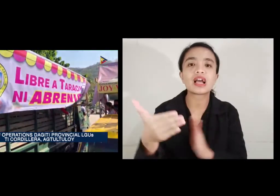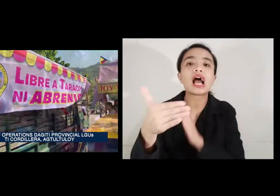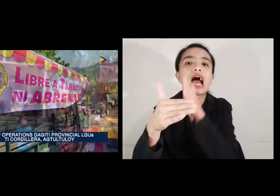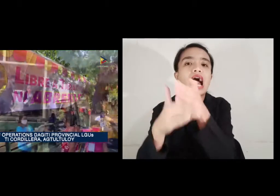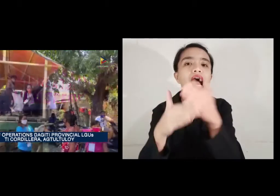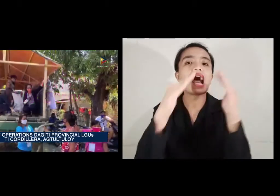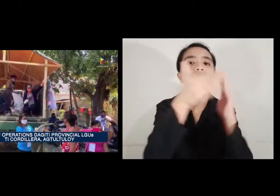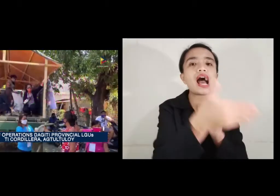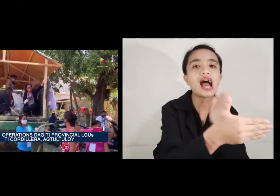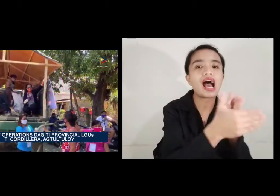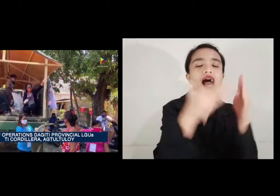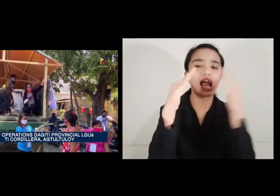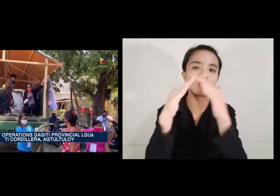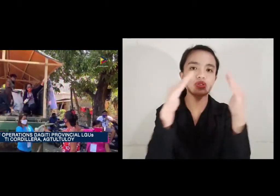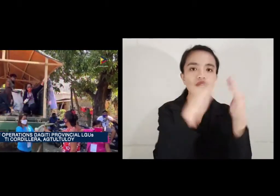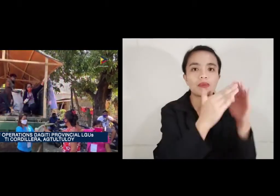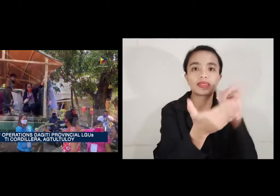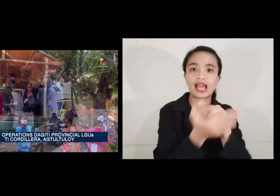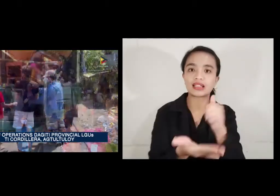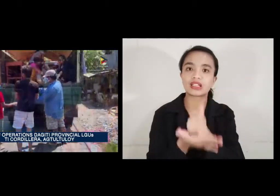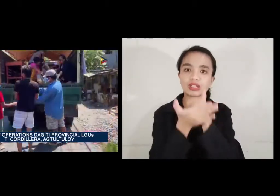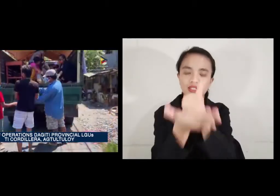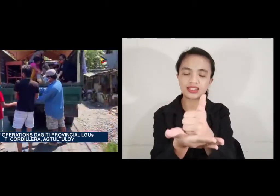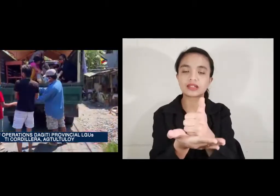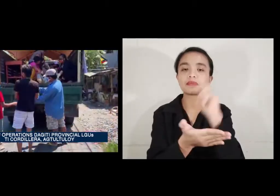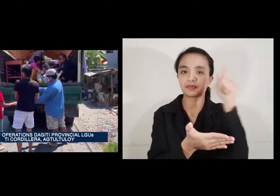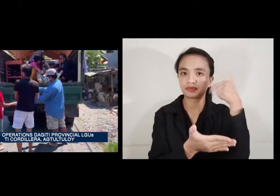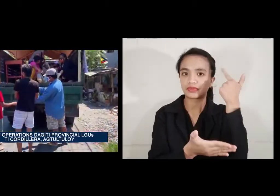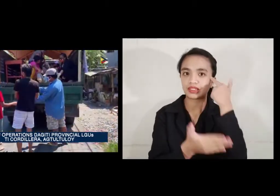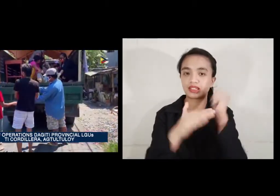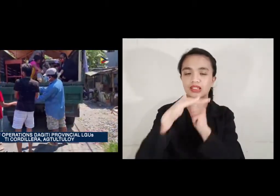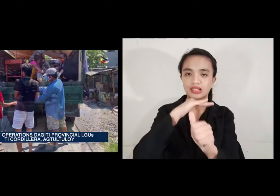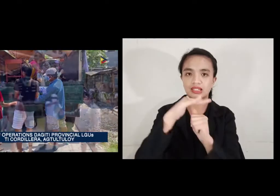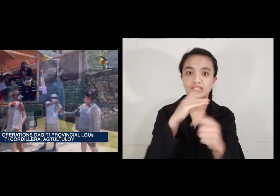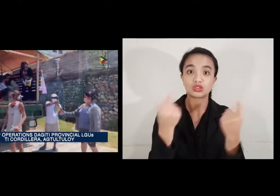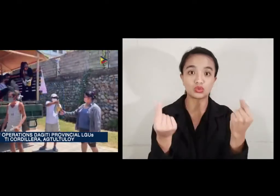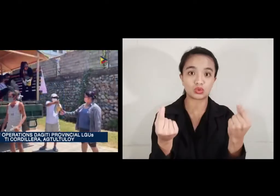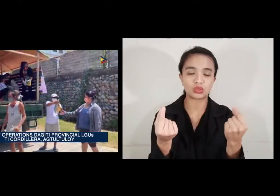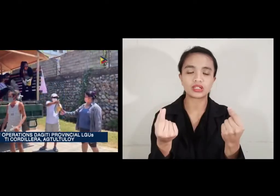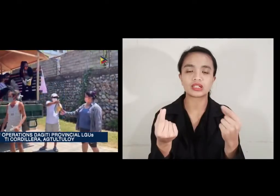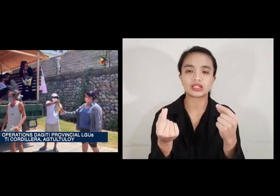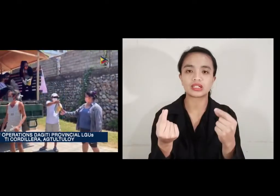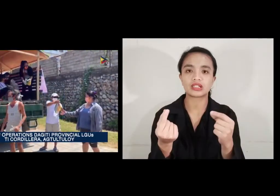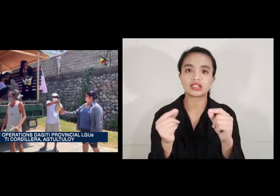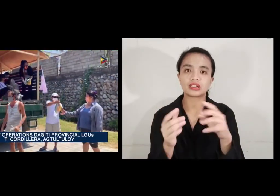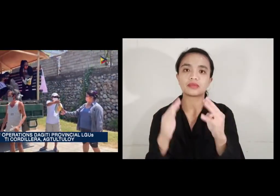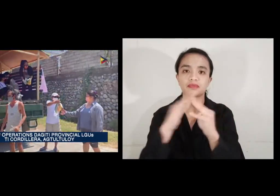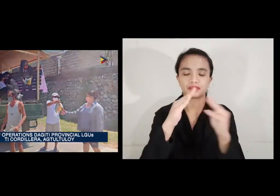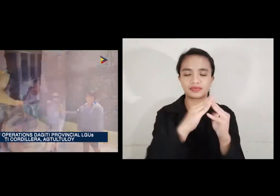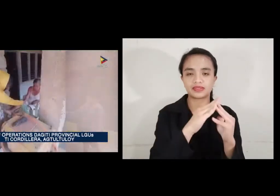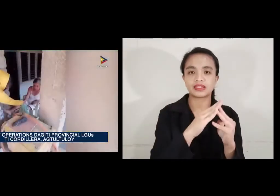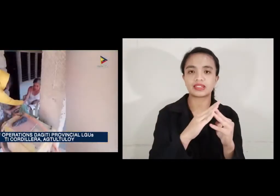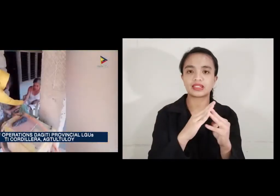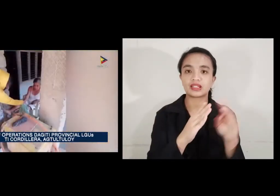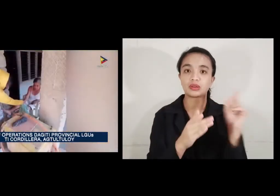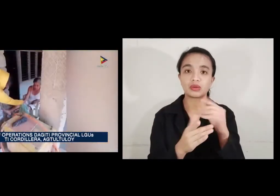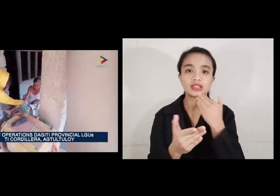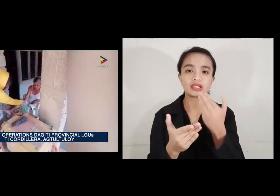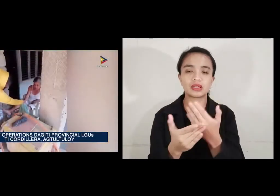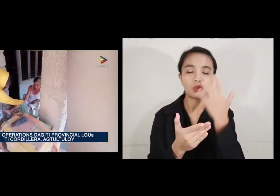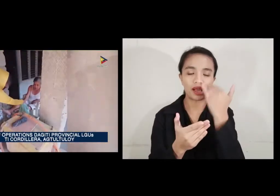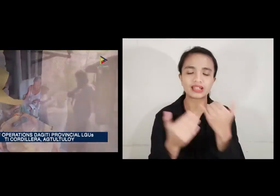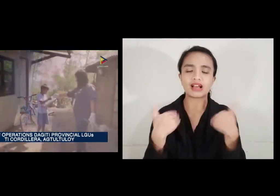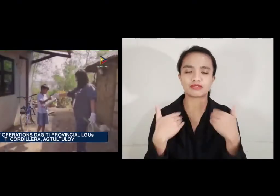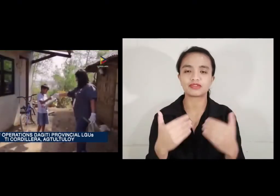barangay. Daytoy katulong met manipod iti gobyerno probinsyal ti Abra, kabinadang dagiti lokal a gobyerno iti munisipalidad, kabayatan